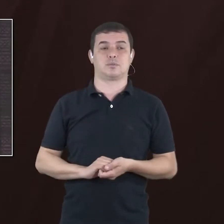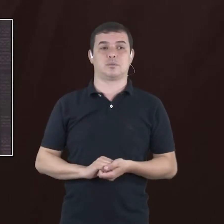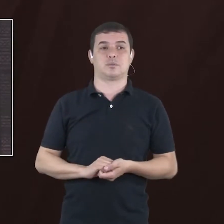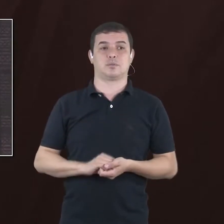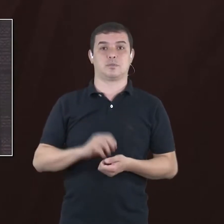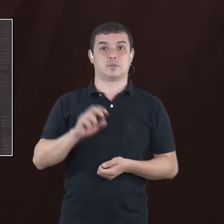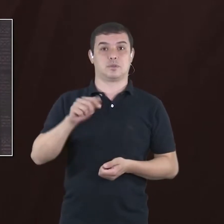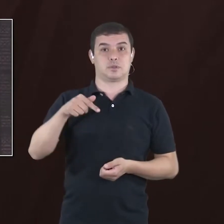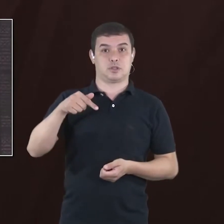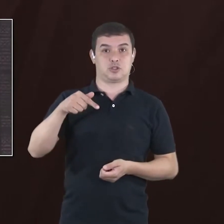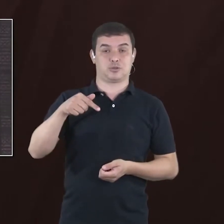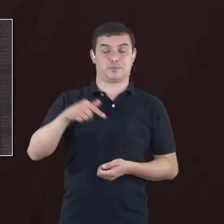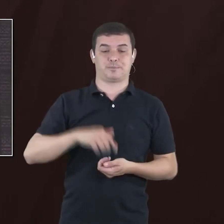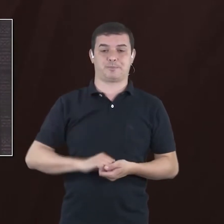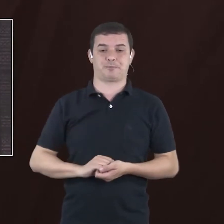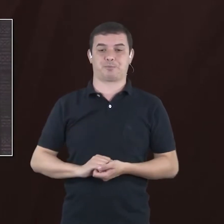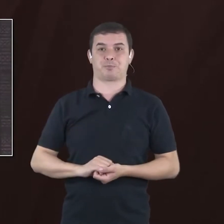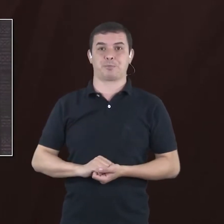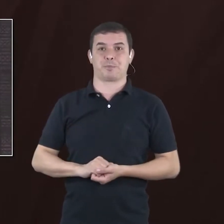versículo 7.